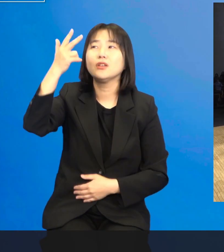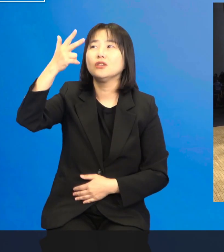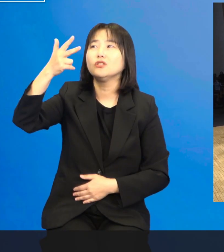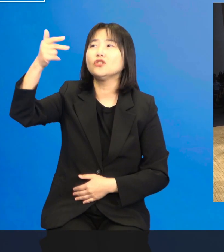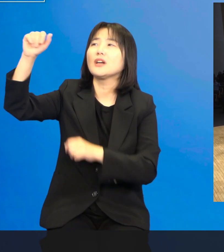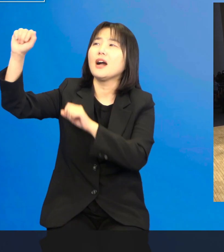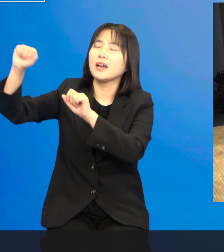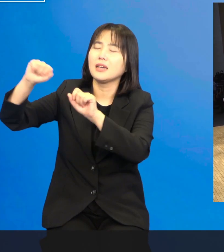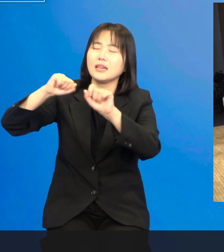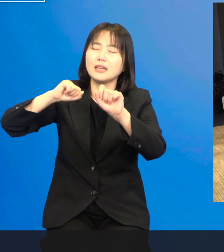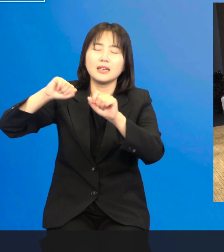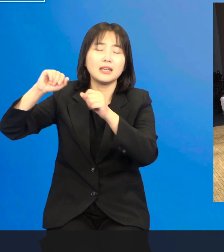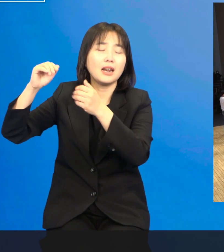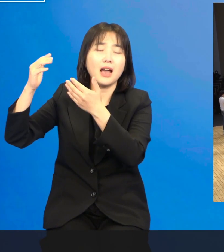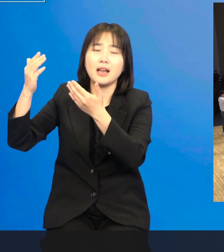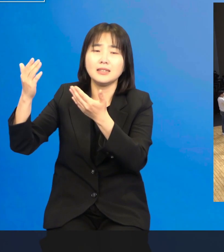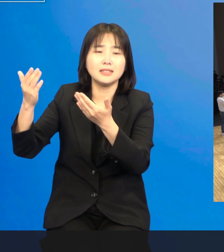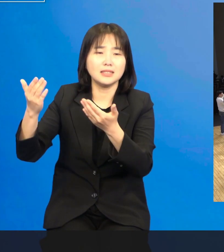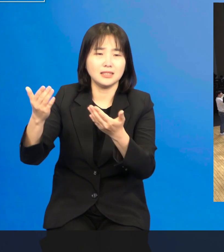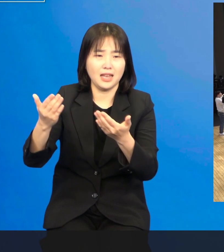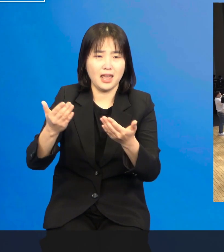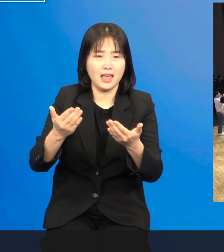일하시네. 주가